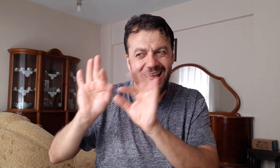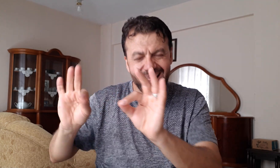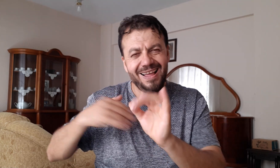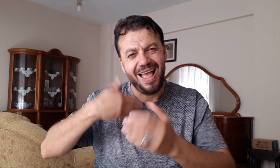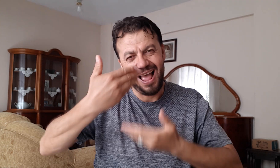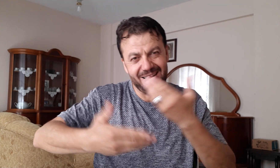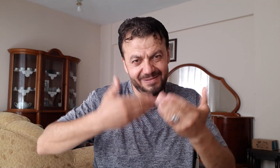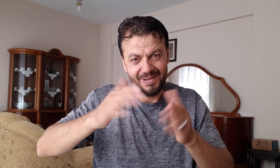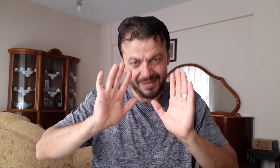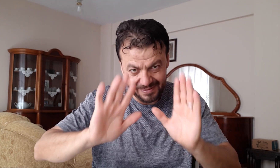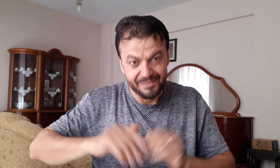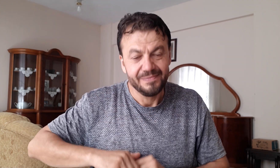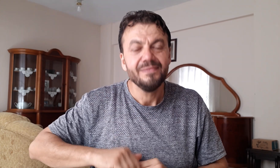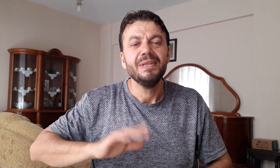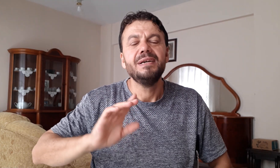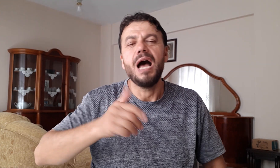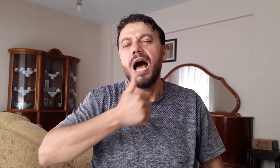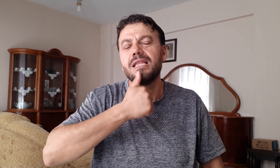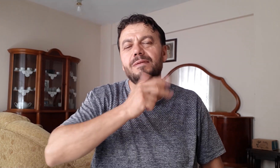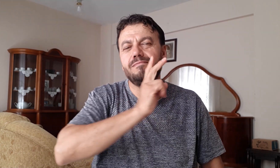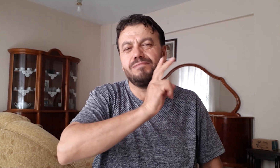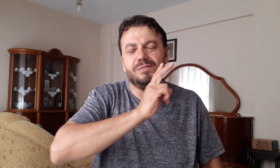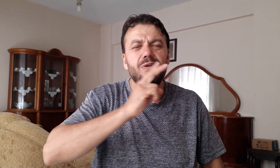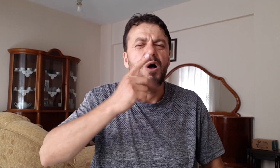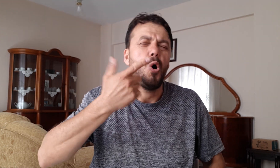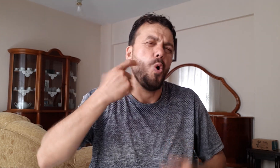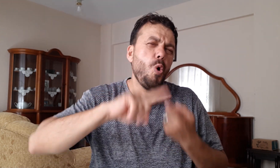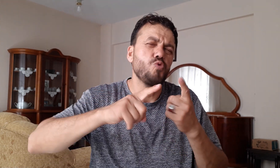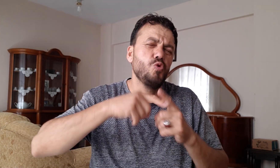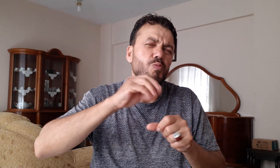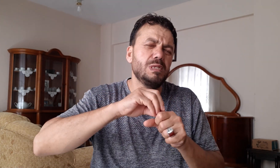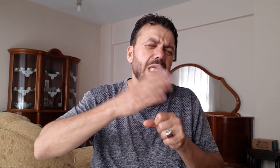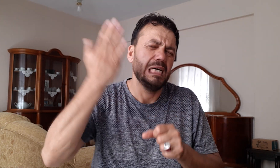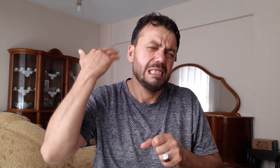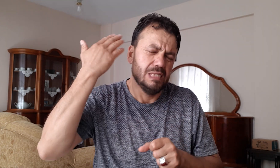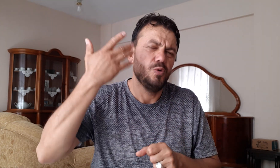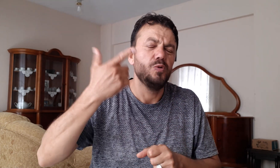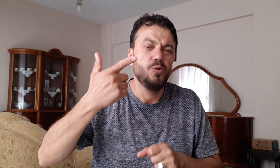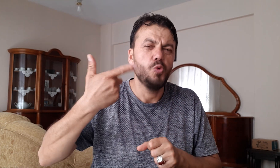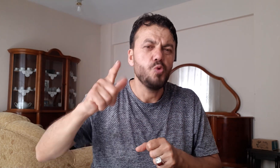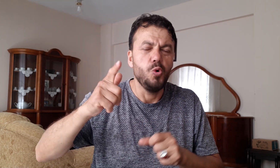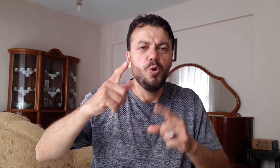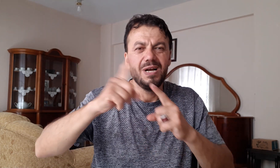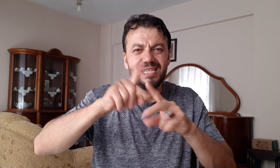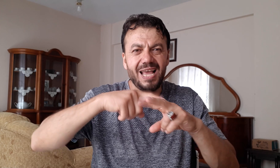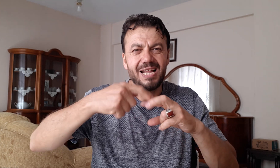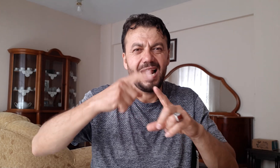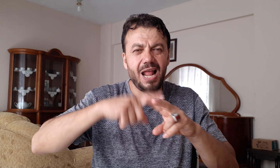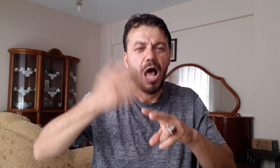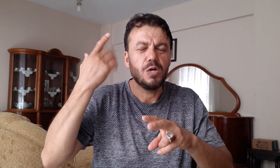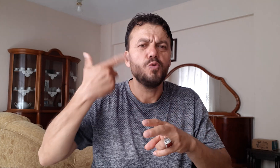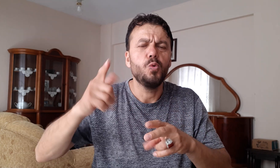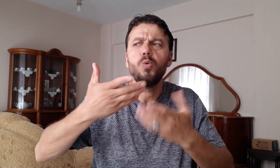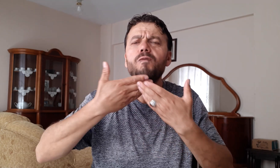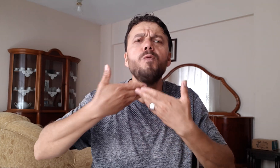Eski zamanlarda iki tane adam var. Bu iki adamın yaşantısını anlatacağız. Bir adam